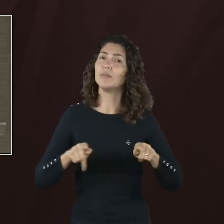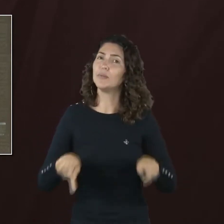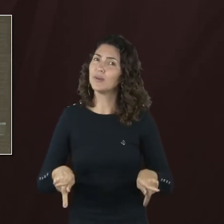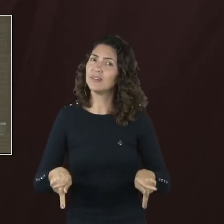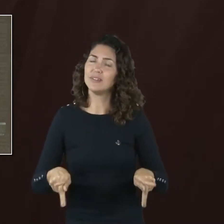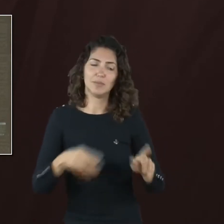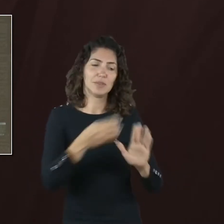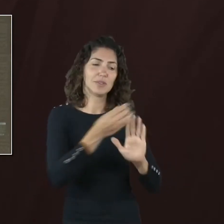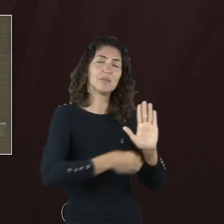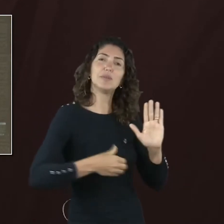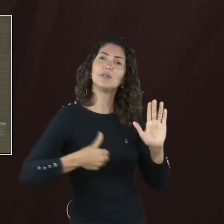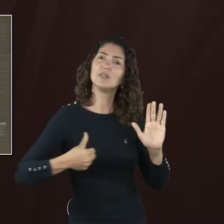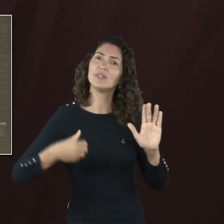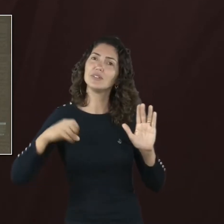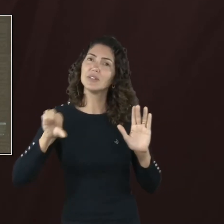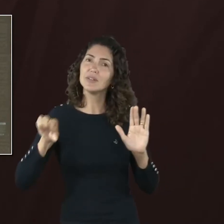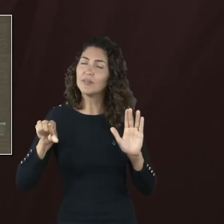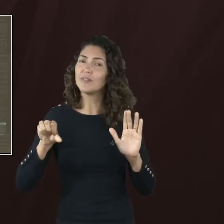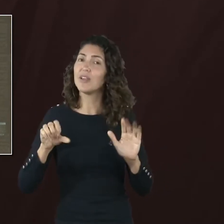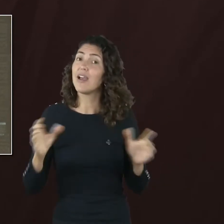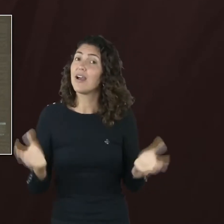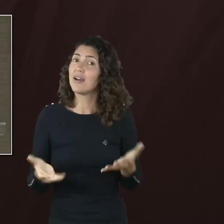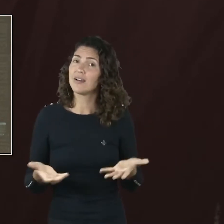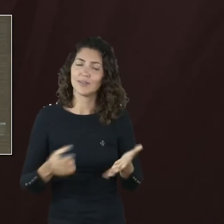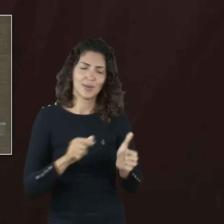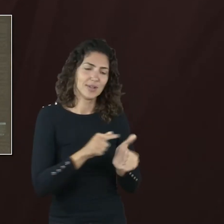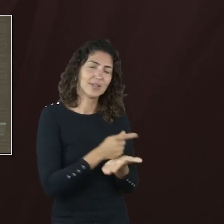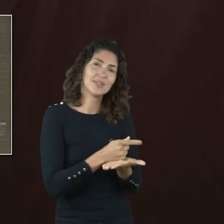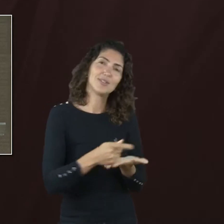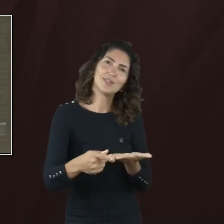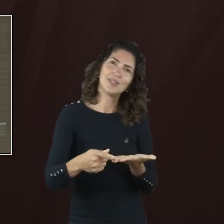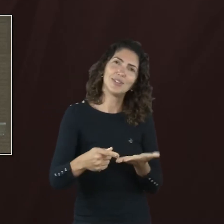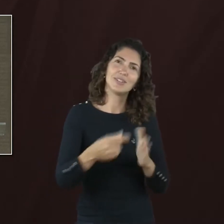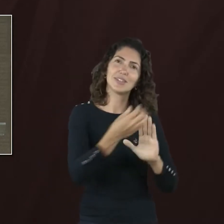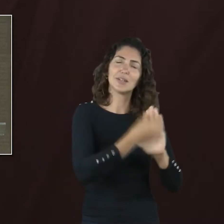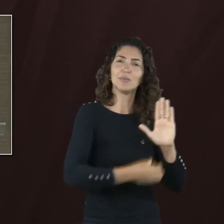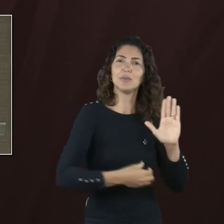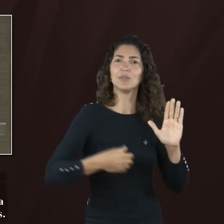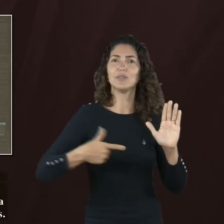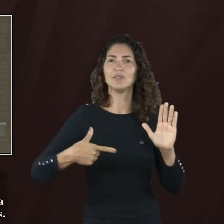Gênesis capítulo 24, versículo 60, dá uma olhada.